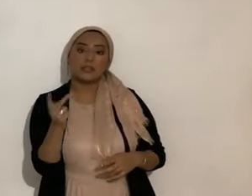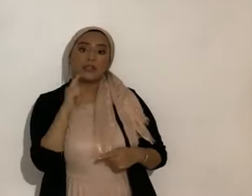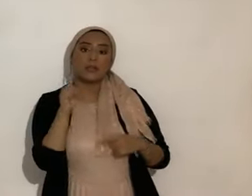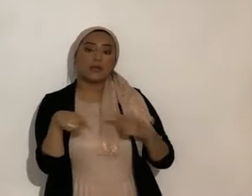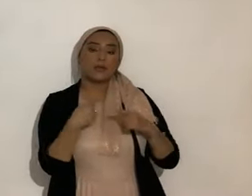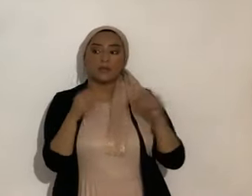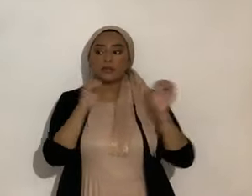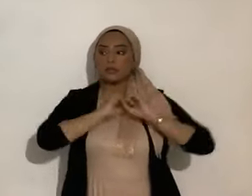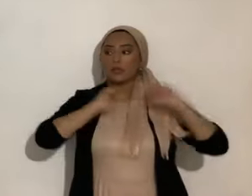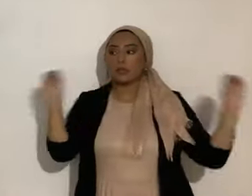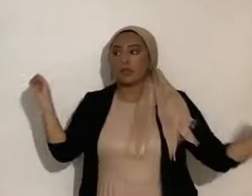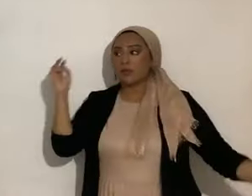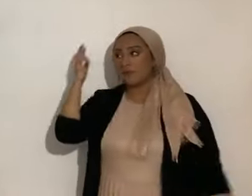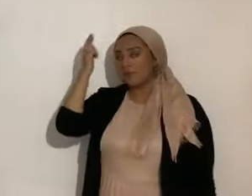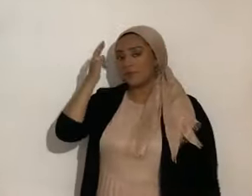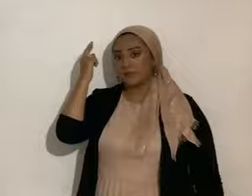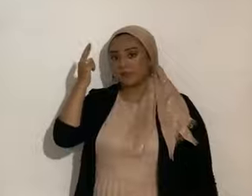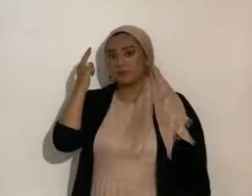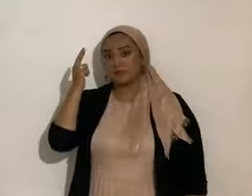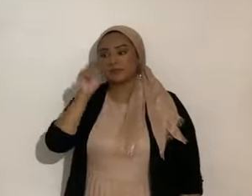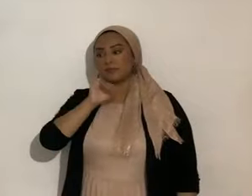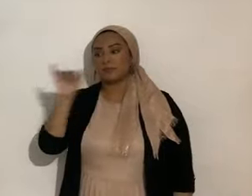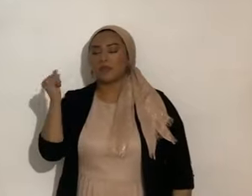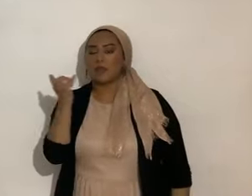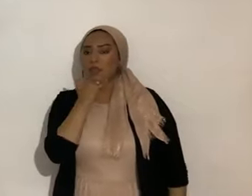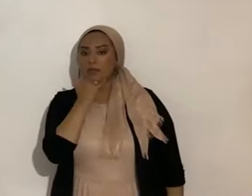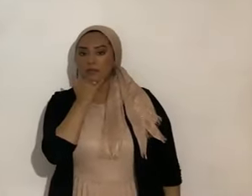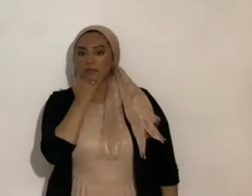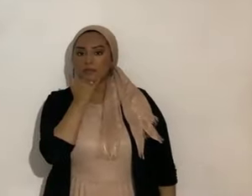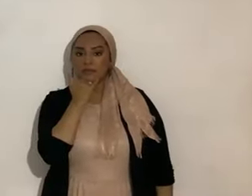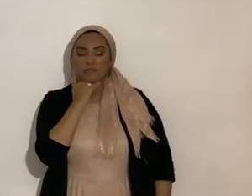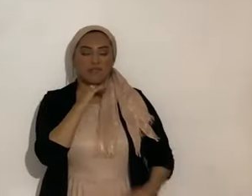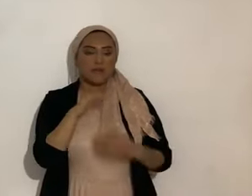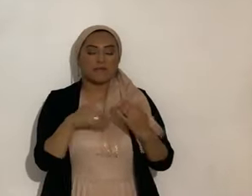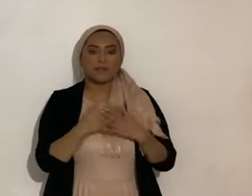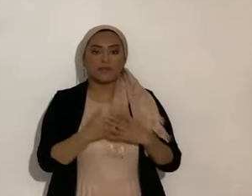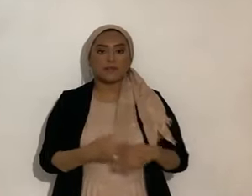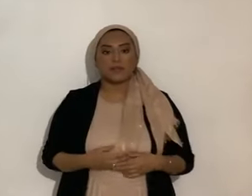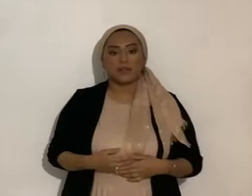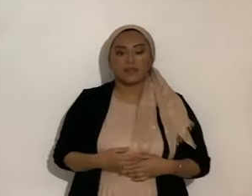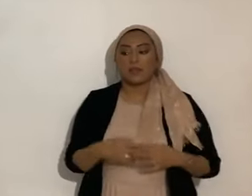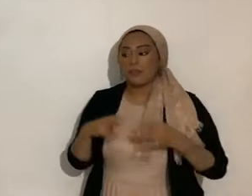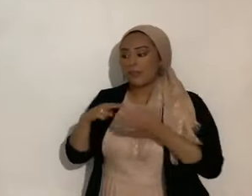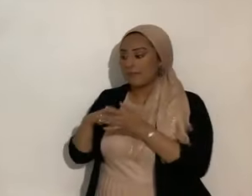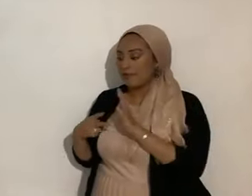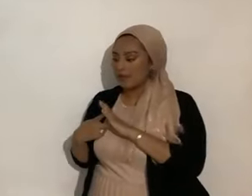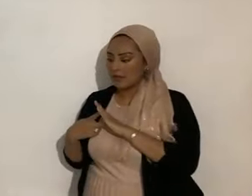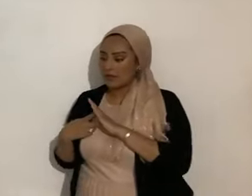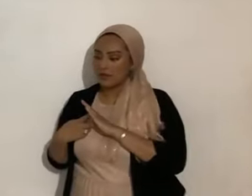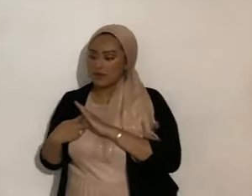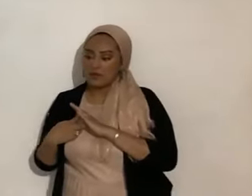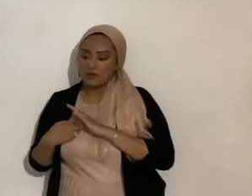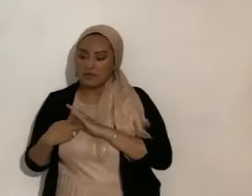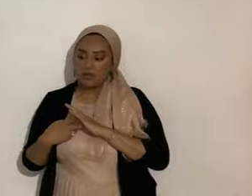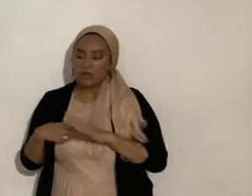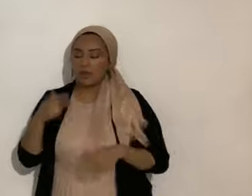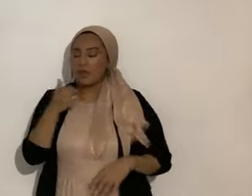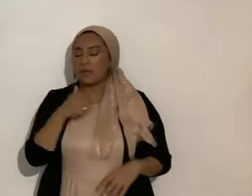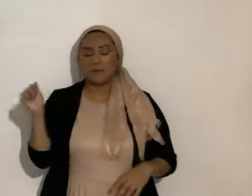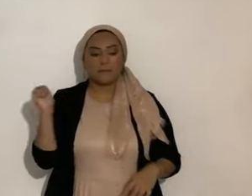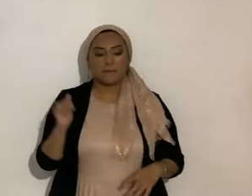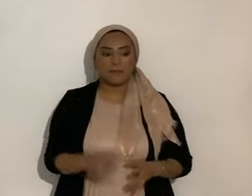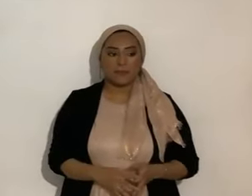no hay razón es una equivocación de todo, en significado, en lo que tú